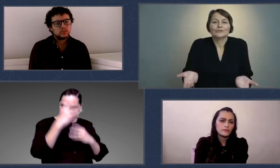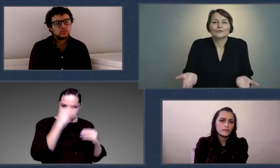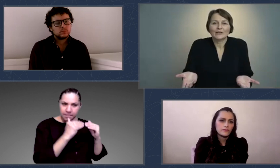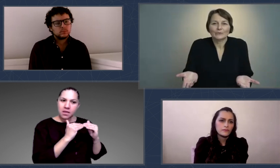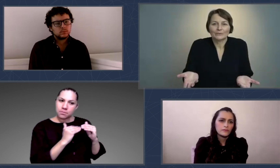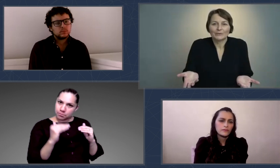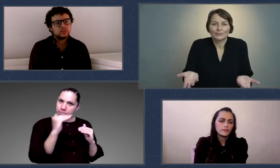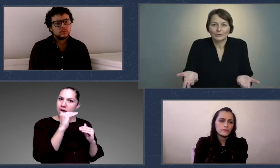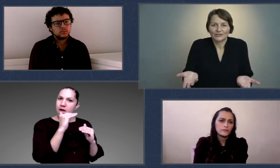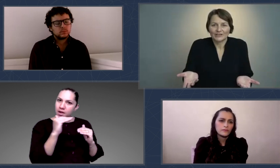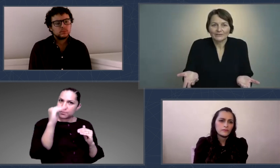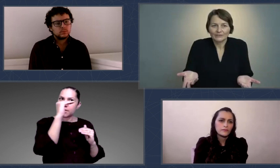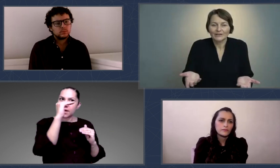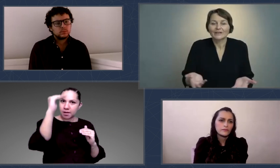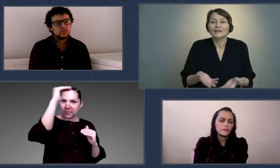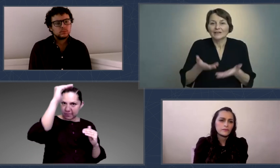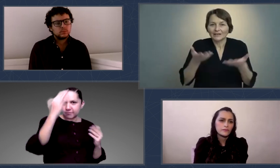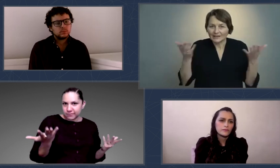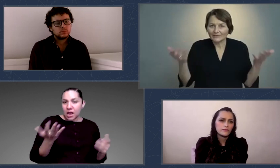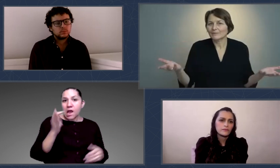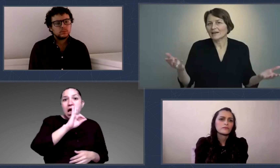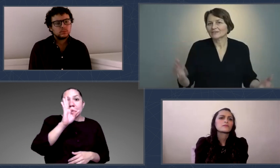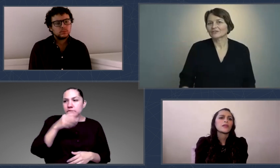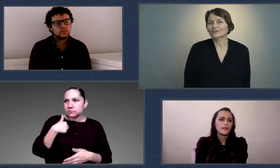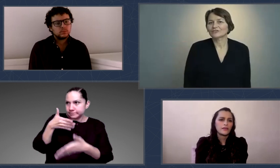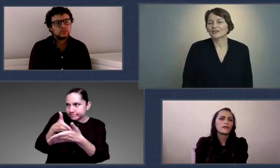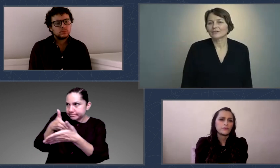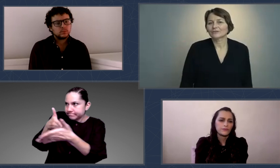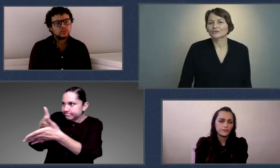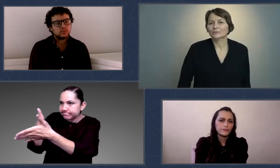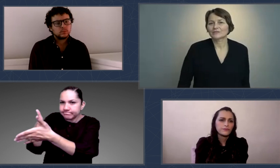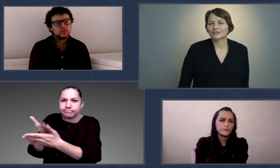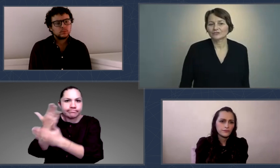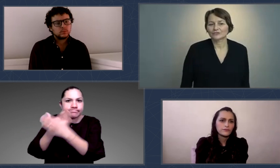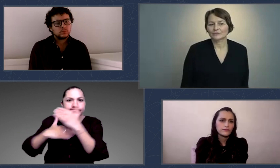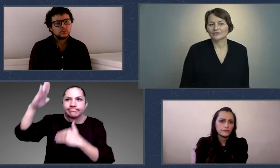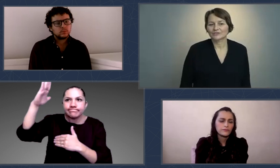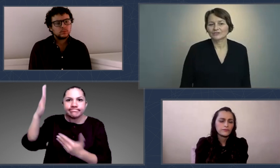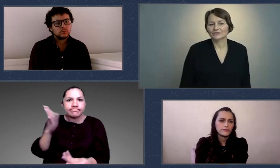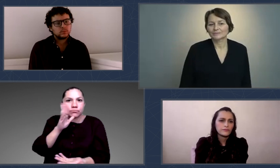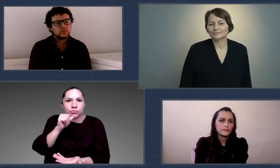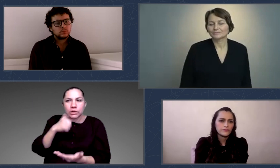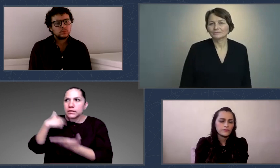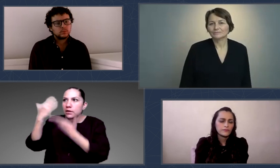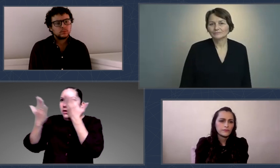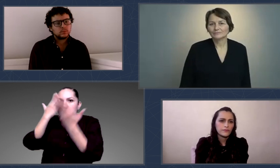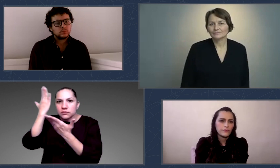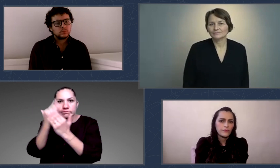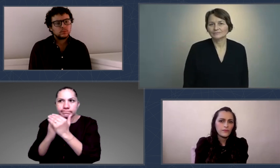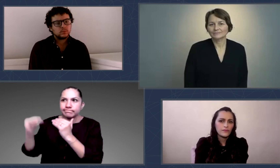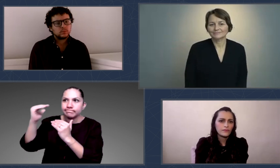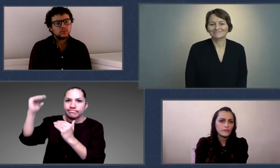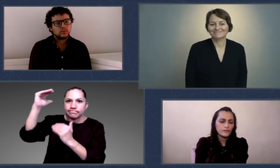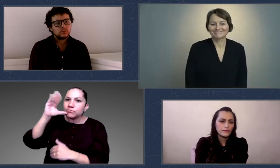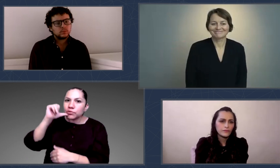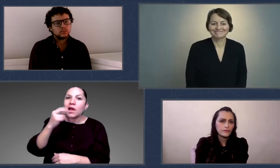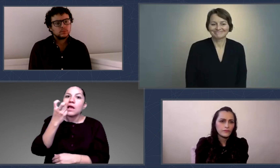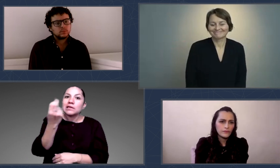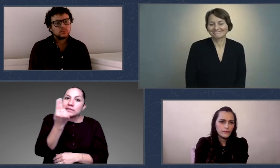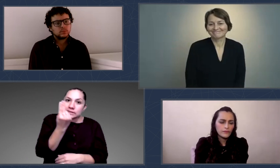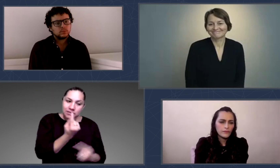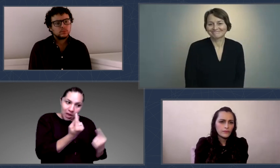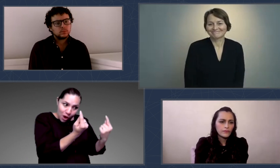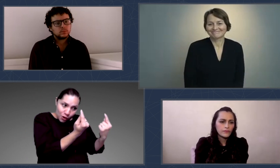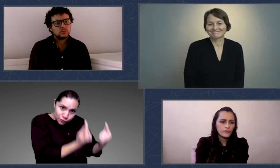tienen acceso a los intérpretes, pueden subir esa escalera y aportar a la sociedad. Entonces, se trata de darle las herramientas a todos